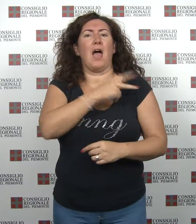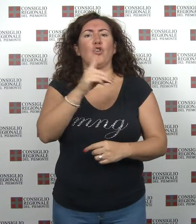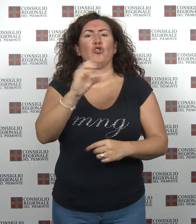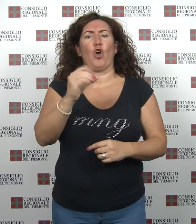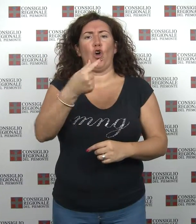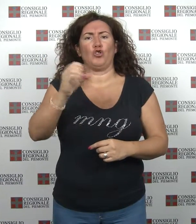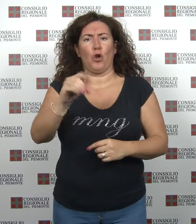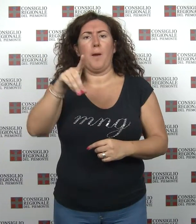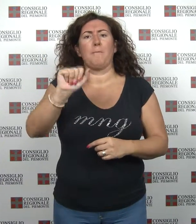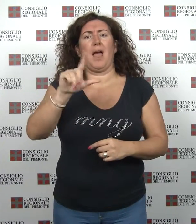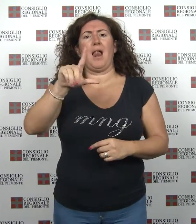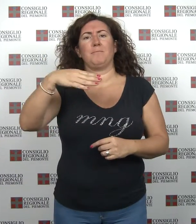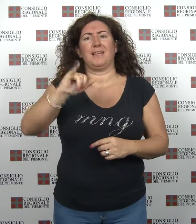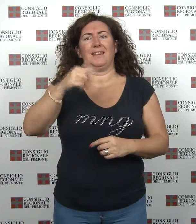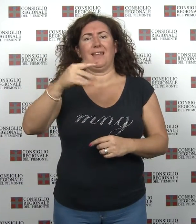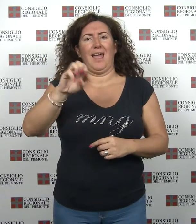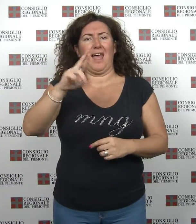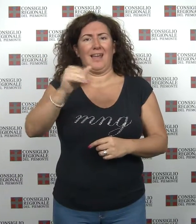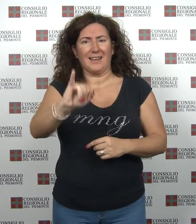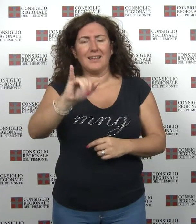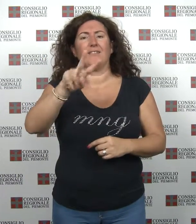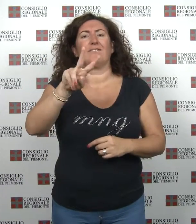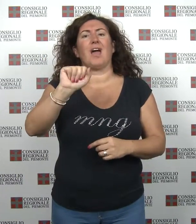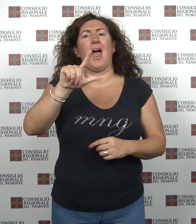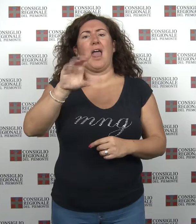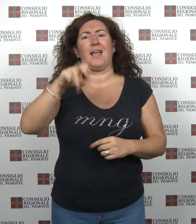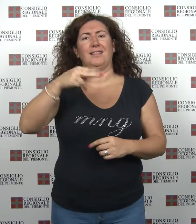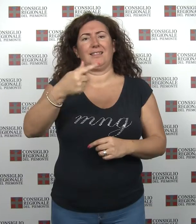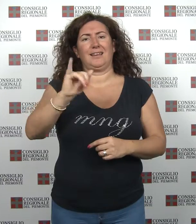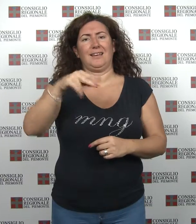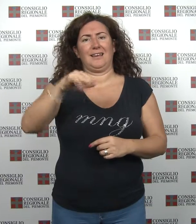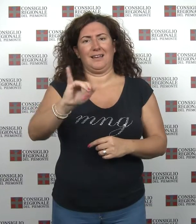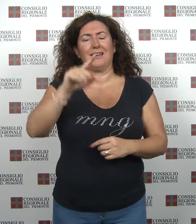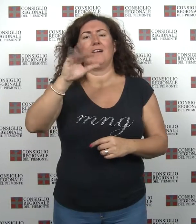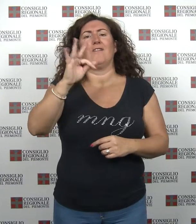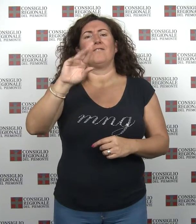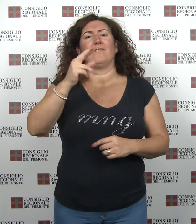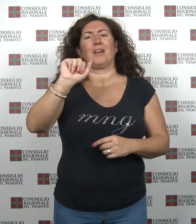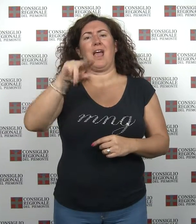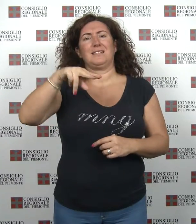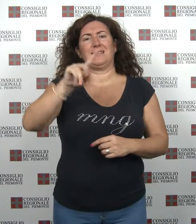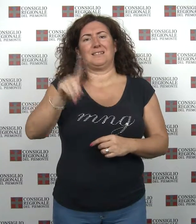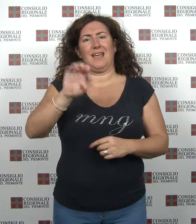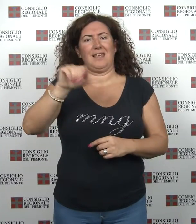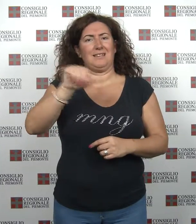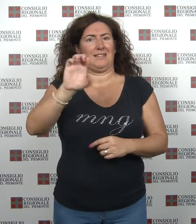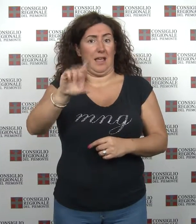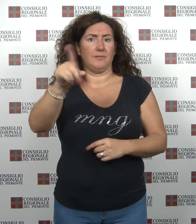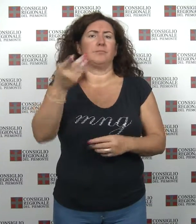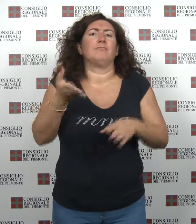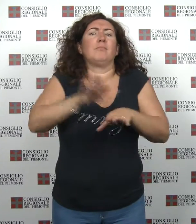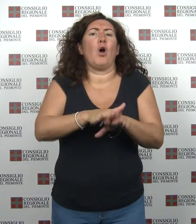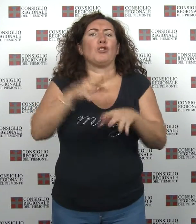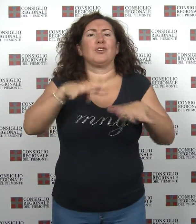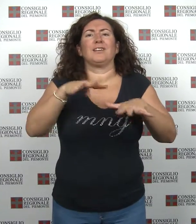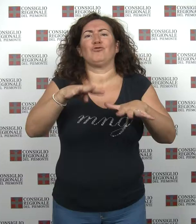Giuseppe Palmiteri, Mariangela Valentini e Paolo Piero Francese, deceduti nell'incidente aereo del 19 agosto scorso. L'Assemblea ha